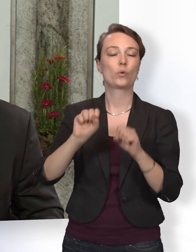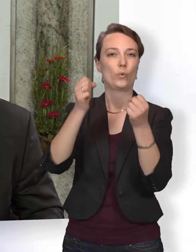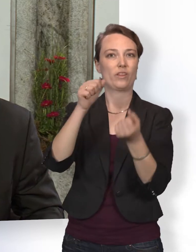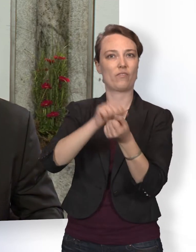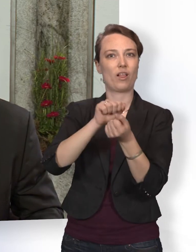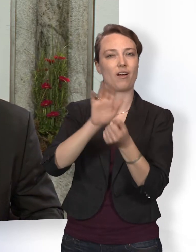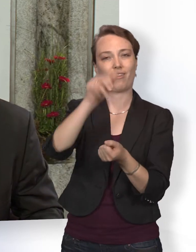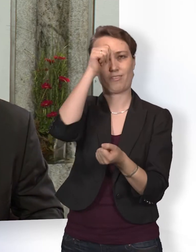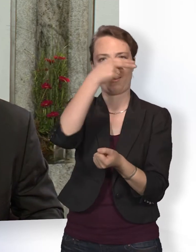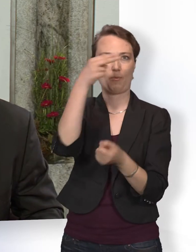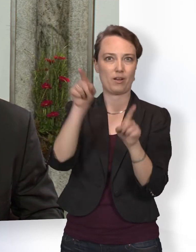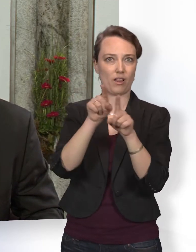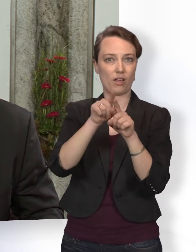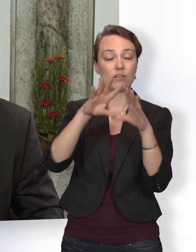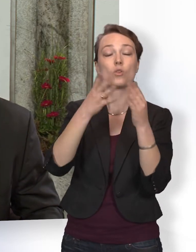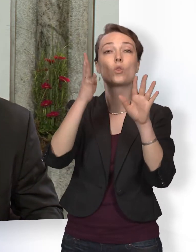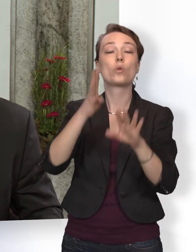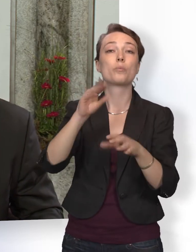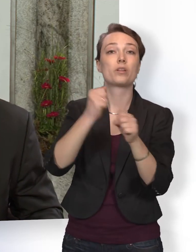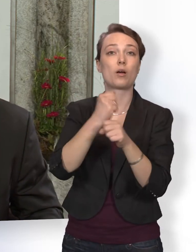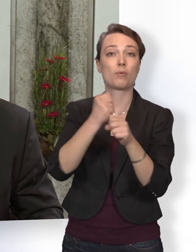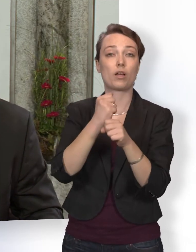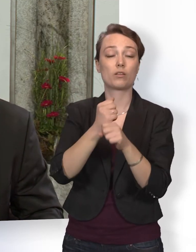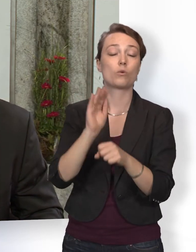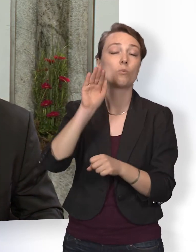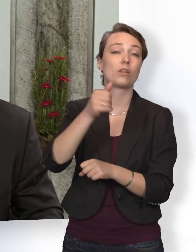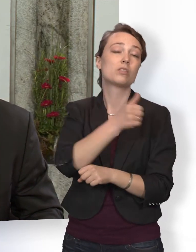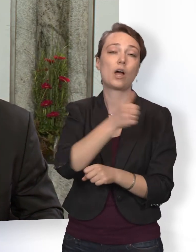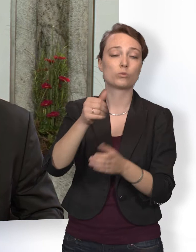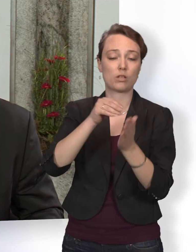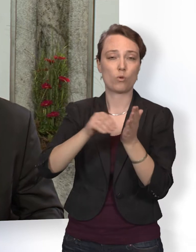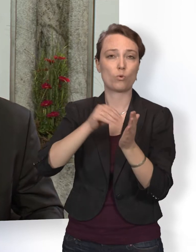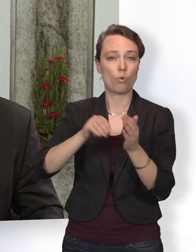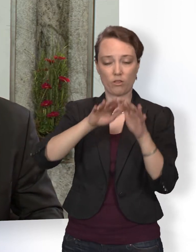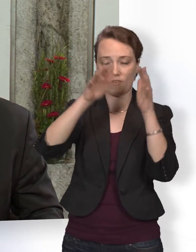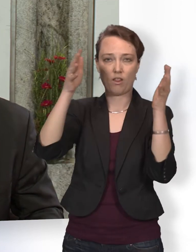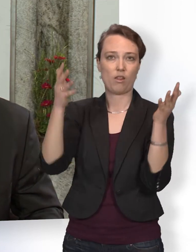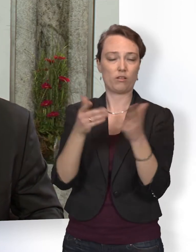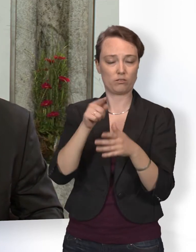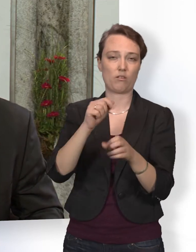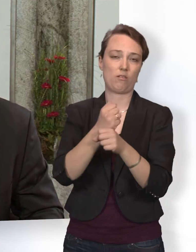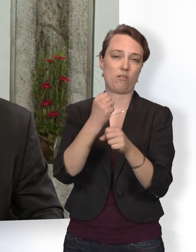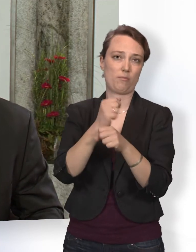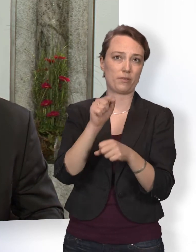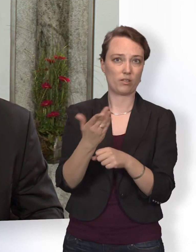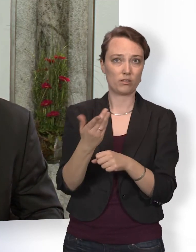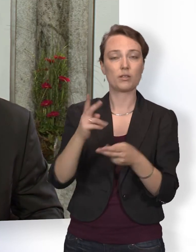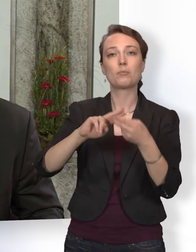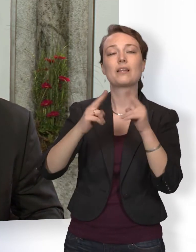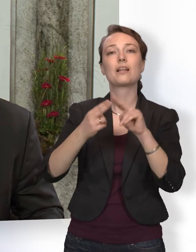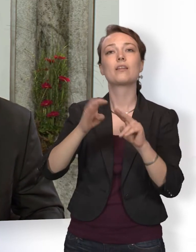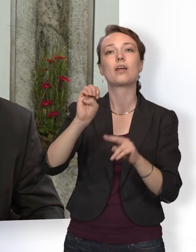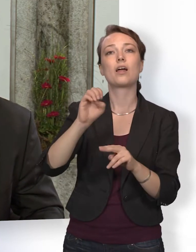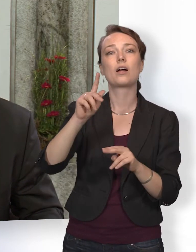Rentrop mit immerhin 900 Mitarbeitern und über 1000 Autoren weltweit. Er ist Mitglied in der